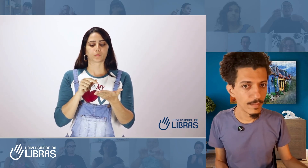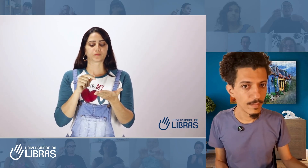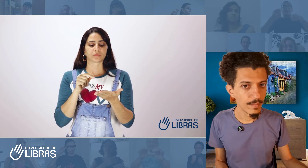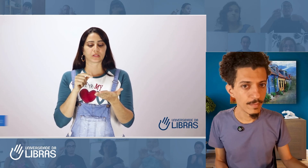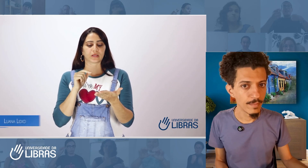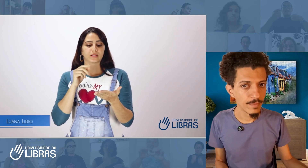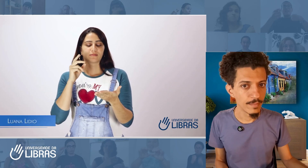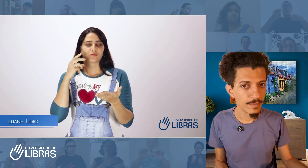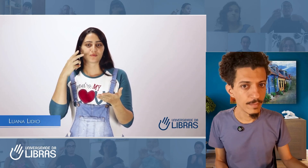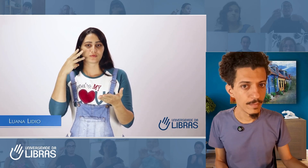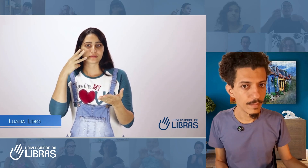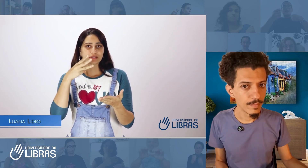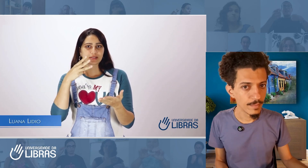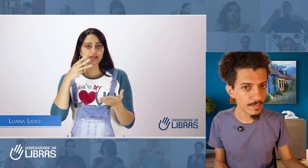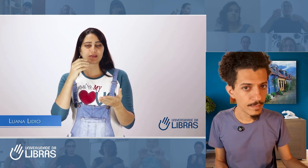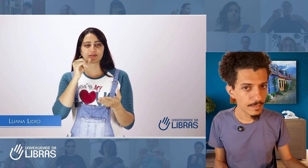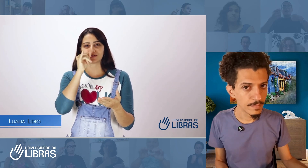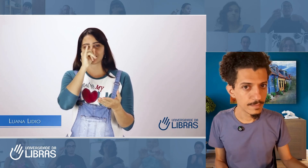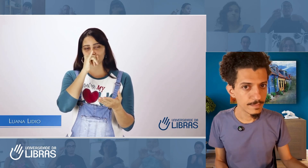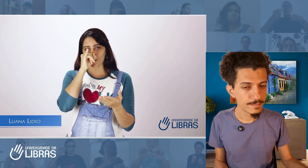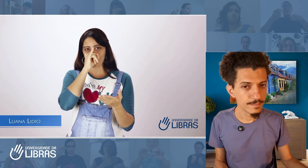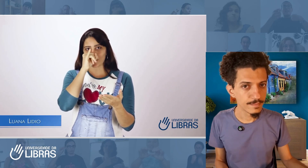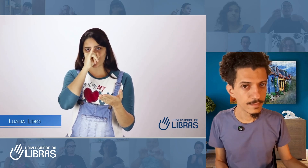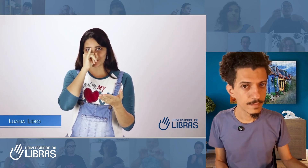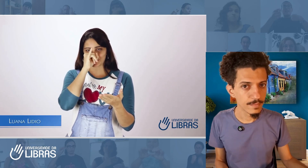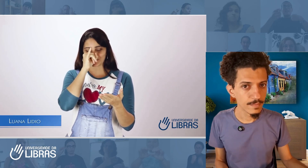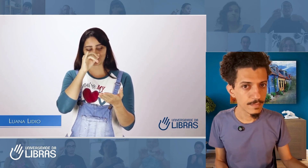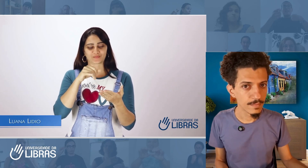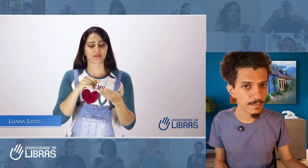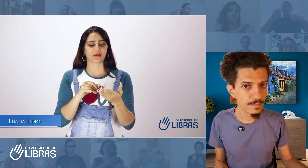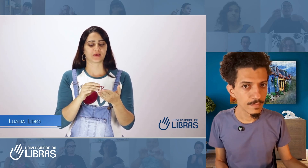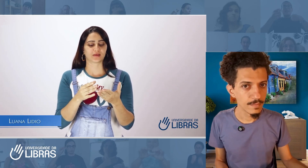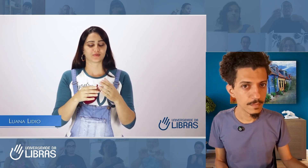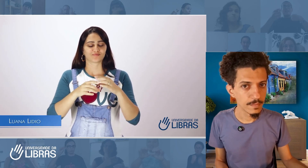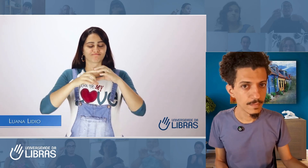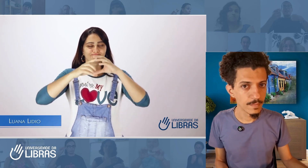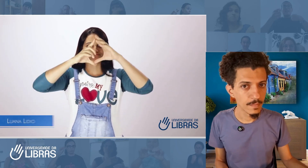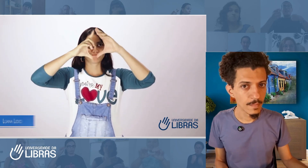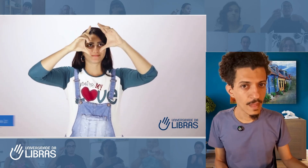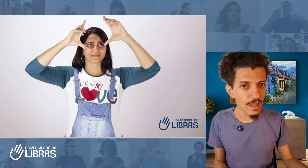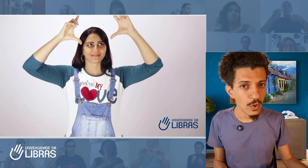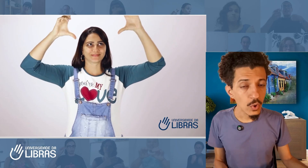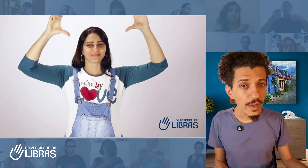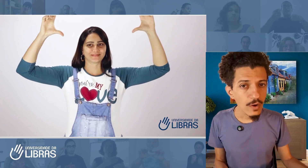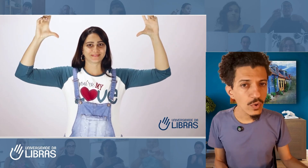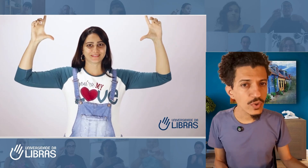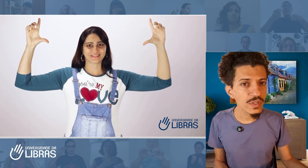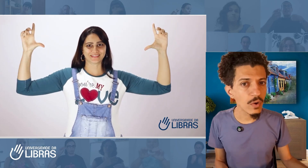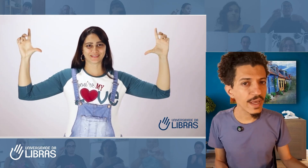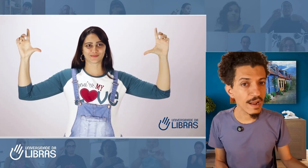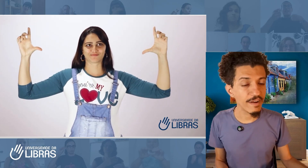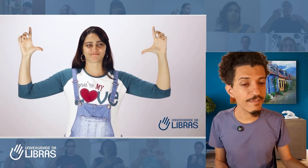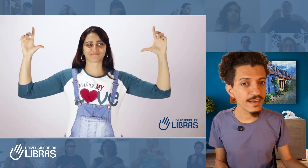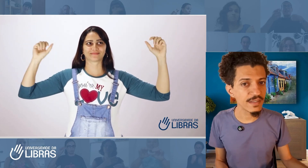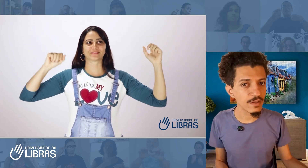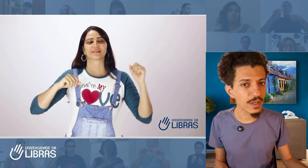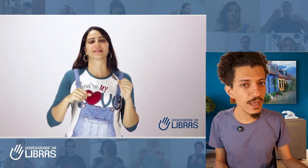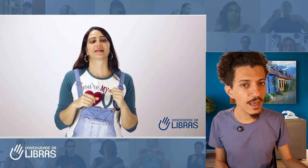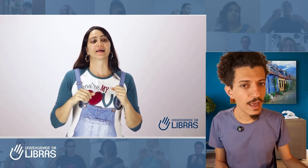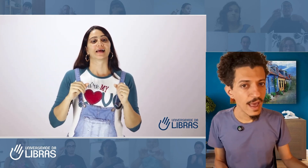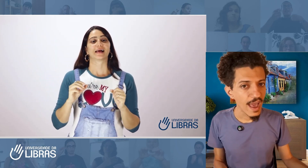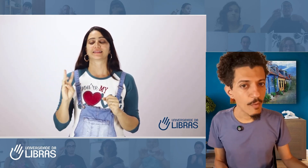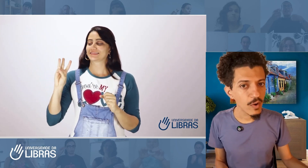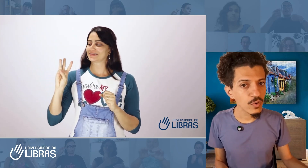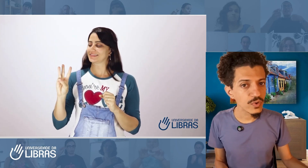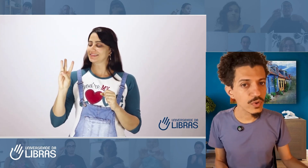Essa história é muito legal. É a história dos 3 porquinhos. Toda a construção que ela vai fazendo